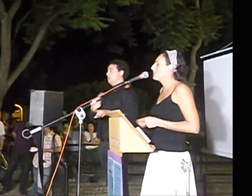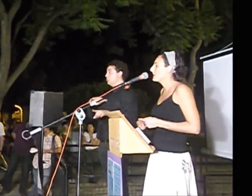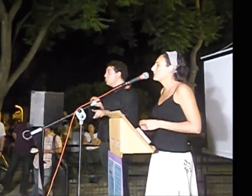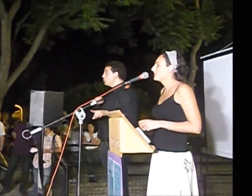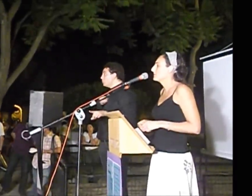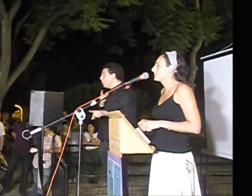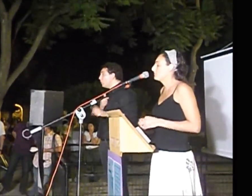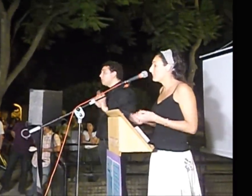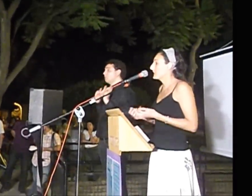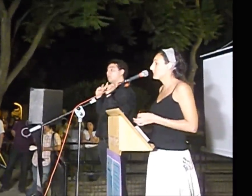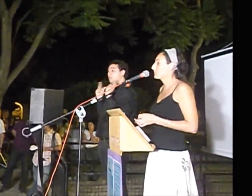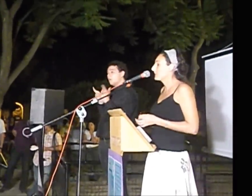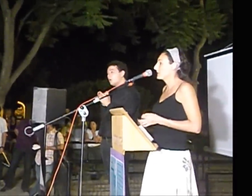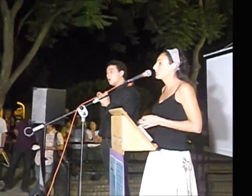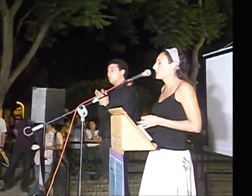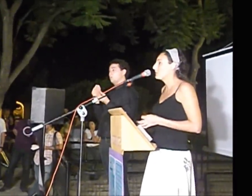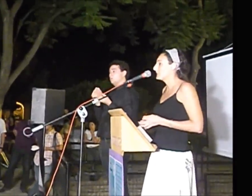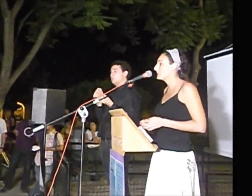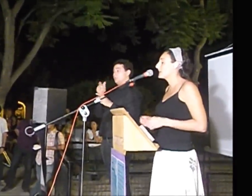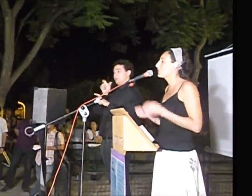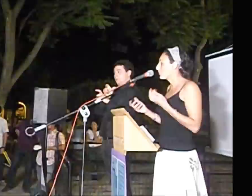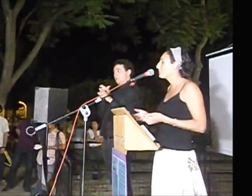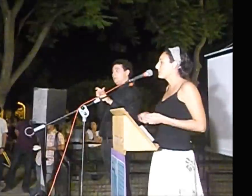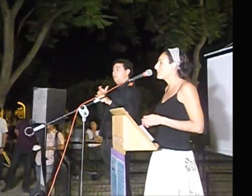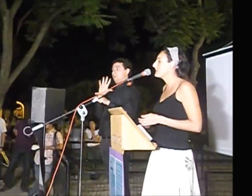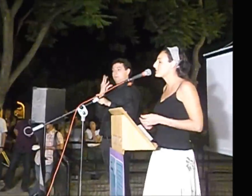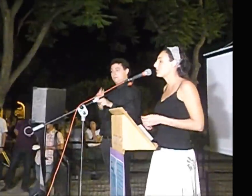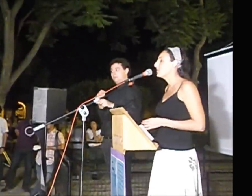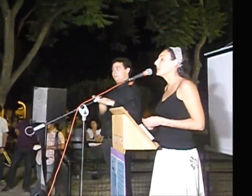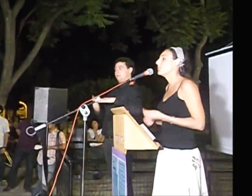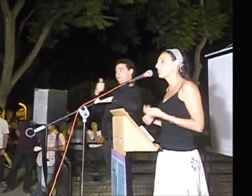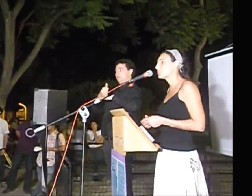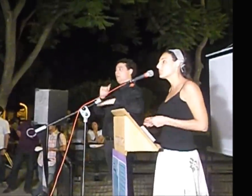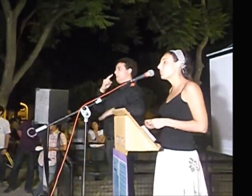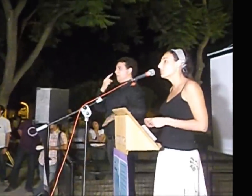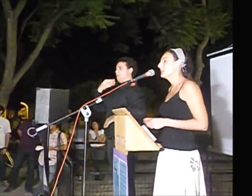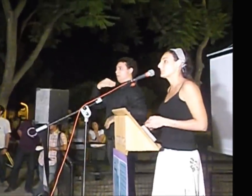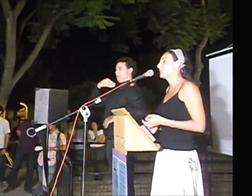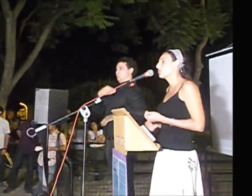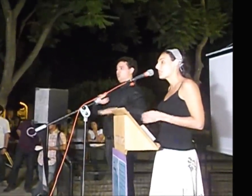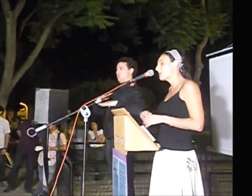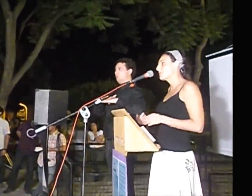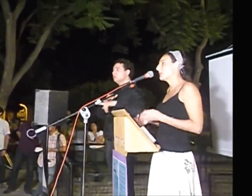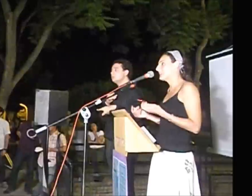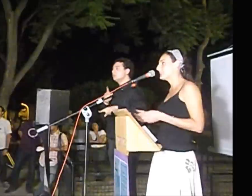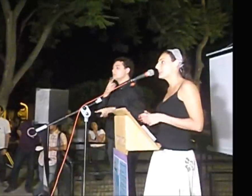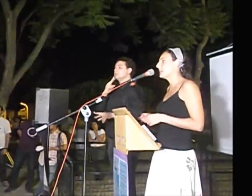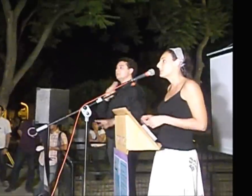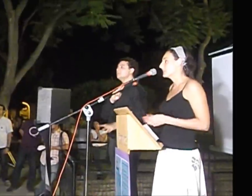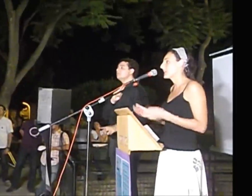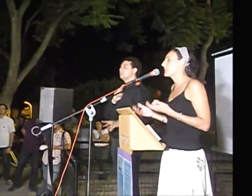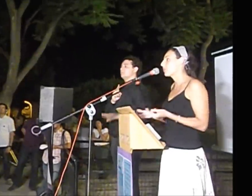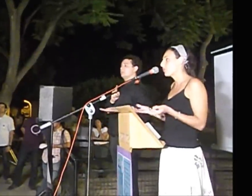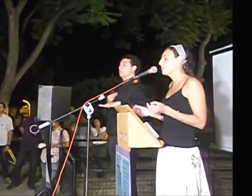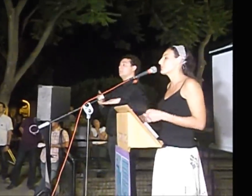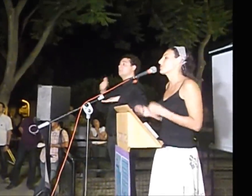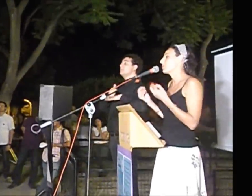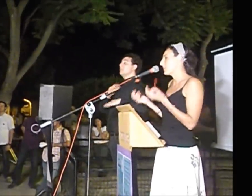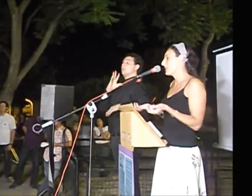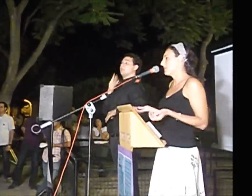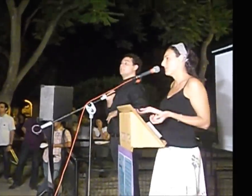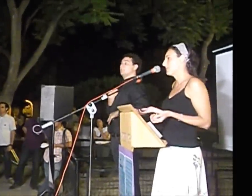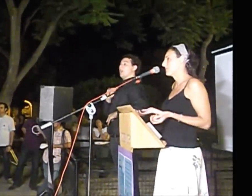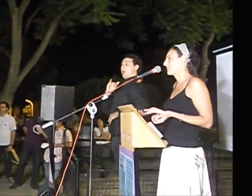reunimos con varias personas de la autoridad palestina, incluido el primer ministro, y lo que nos dijo es que la autoridad palestina tiene de todo